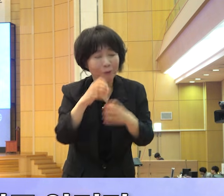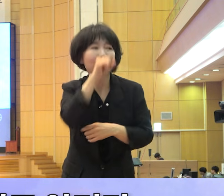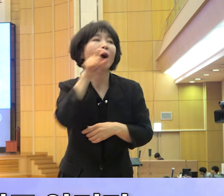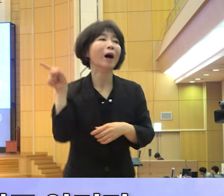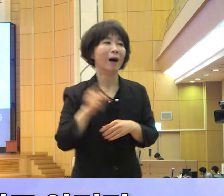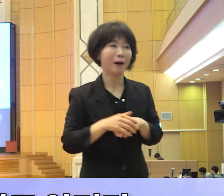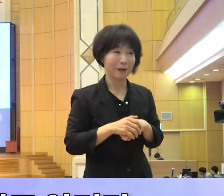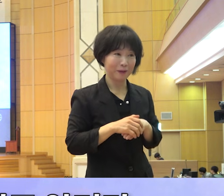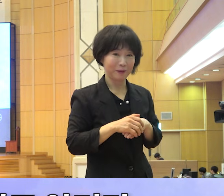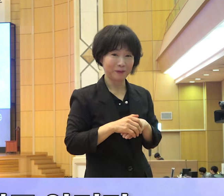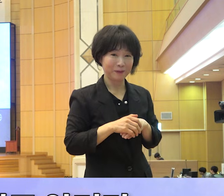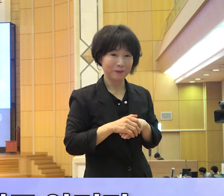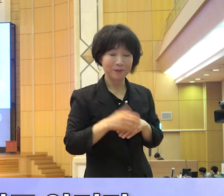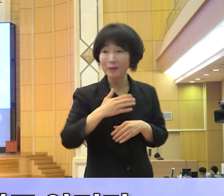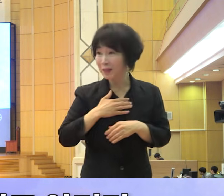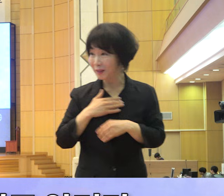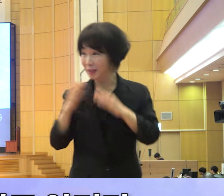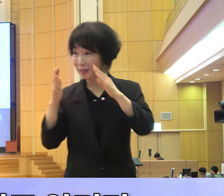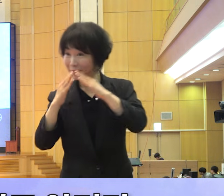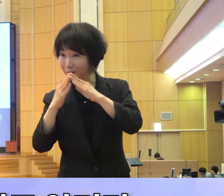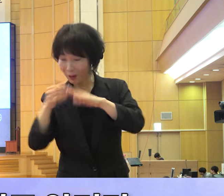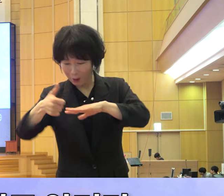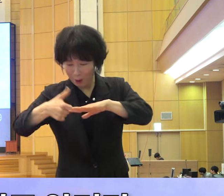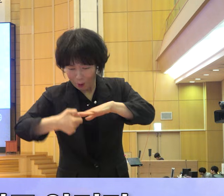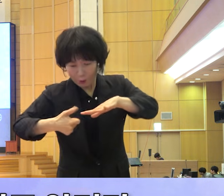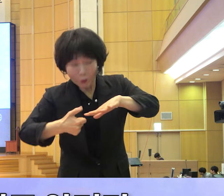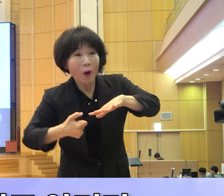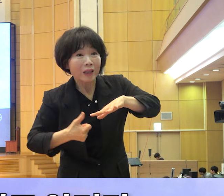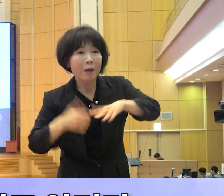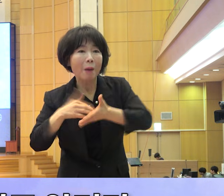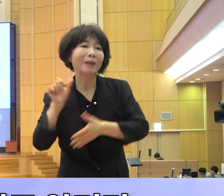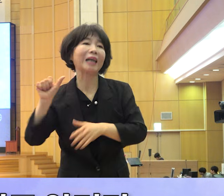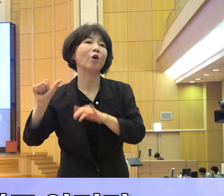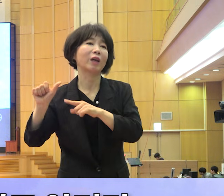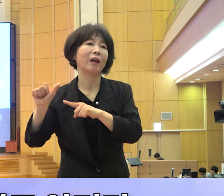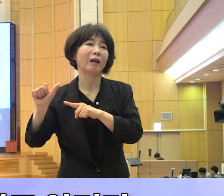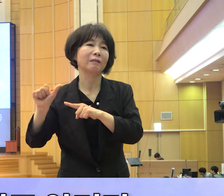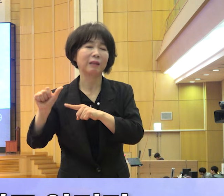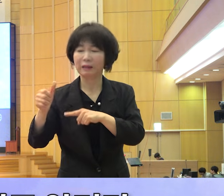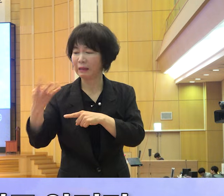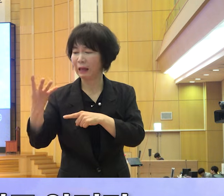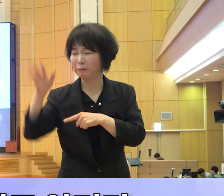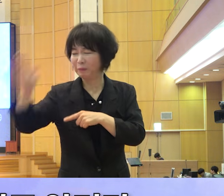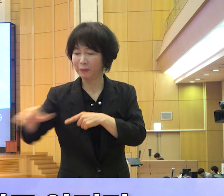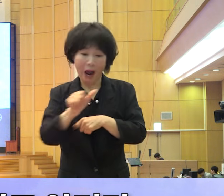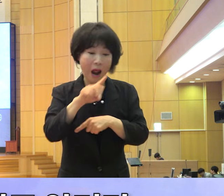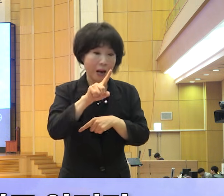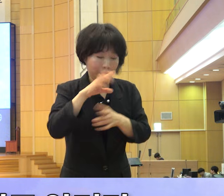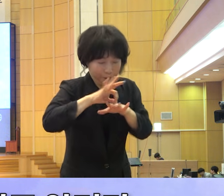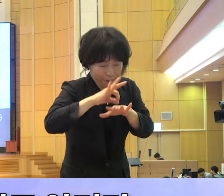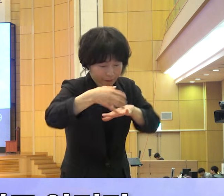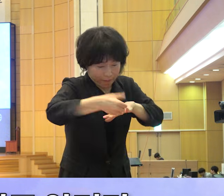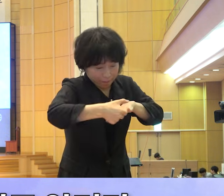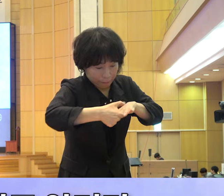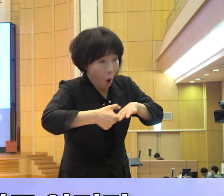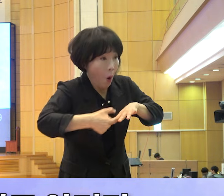집에는 손톱깎이가 한 5개 있는데 대부분 다 그것만 쓰고 있어요.